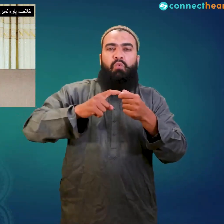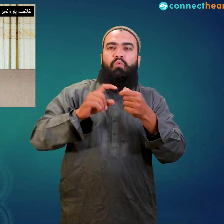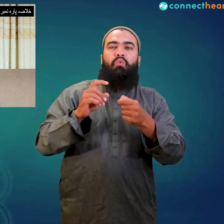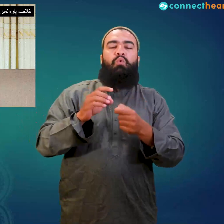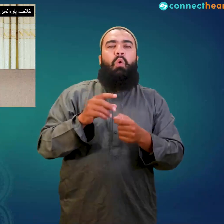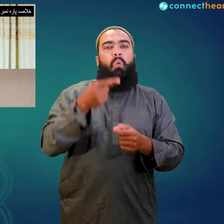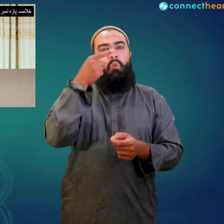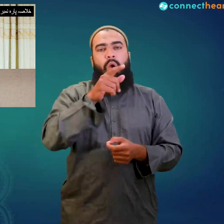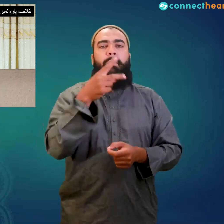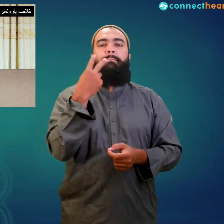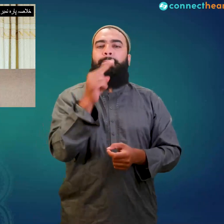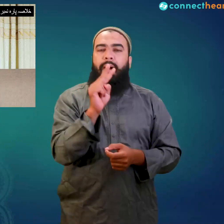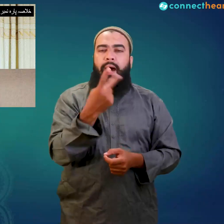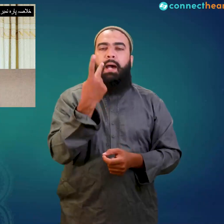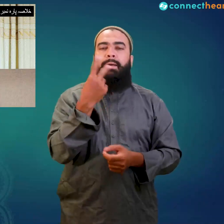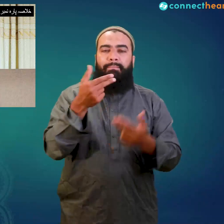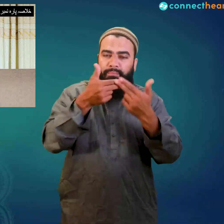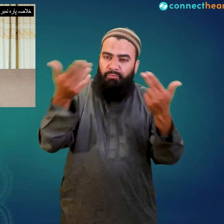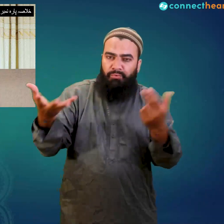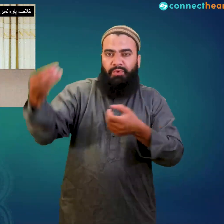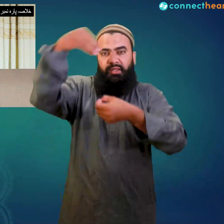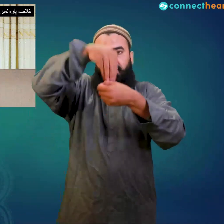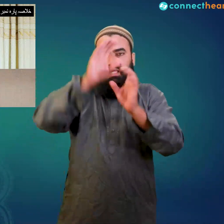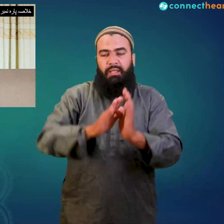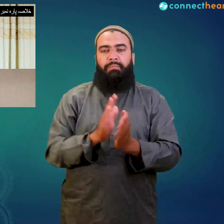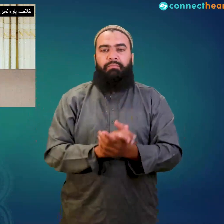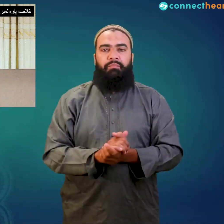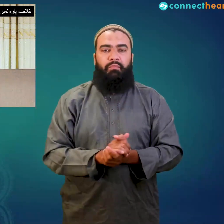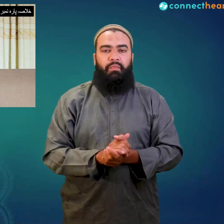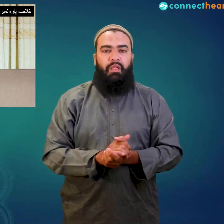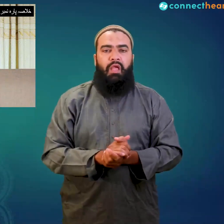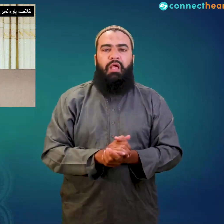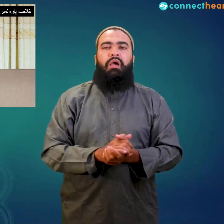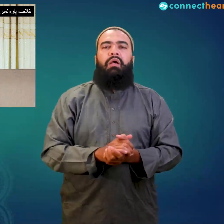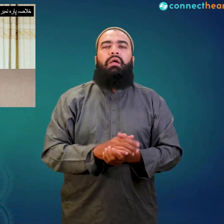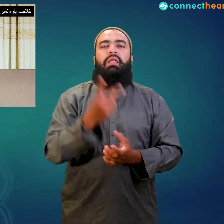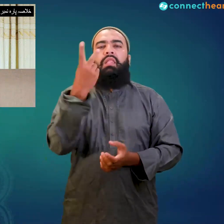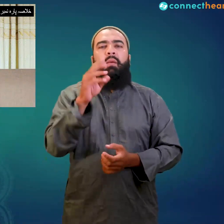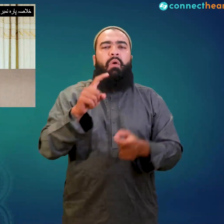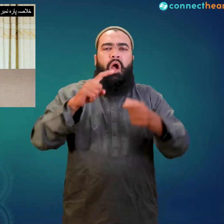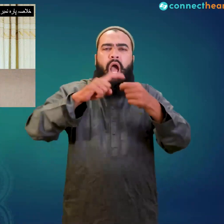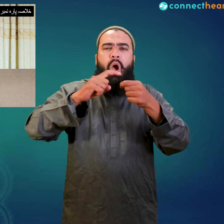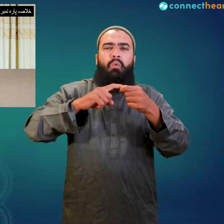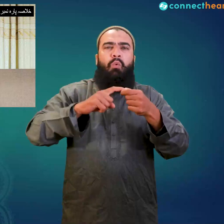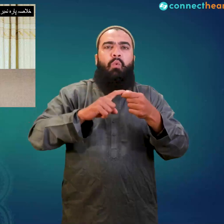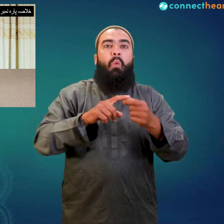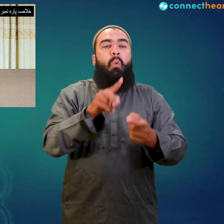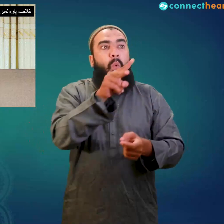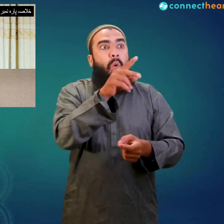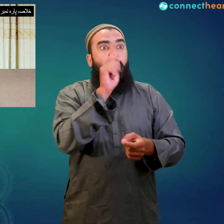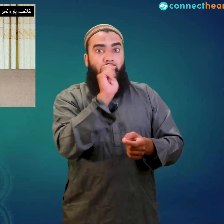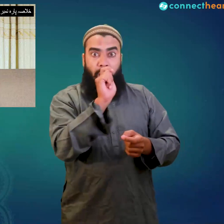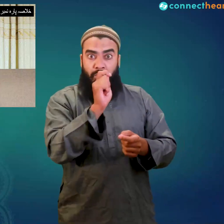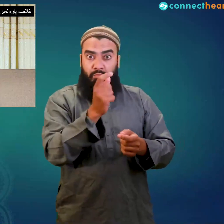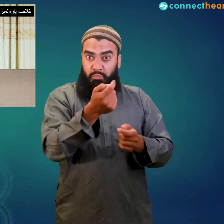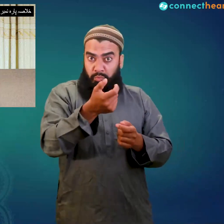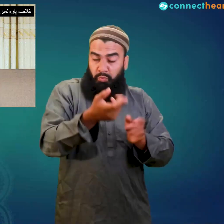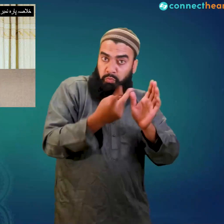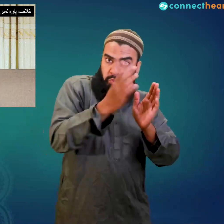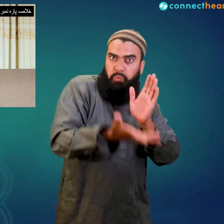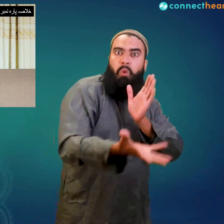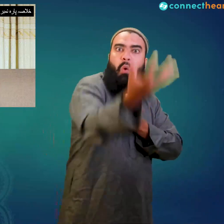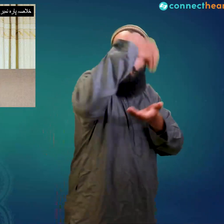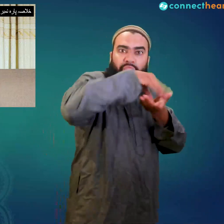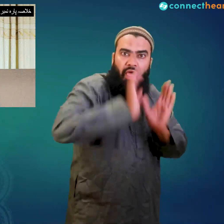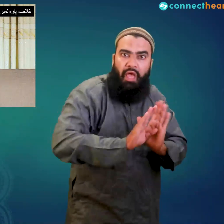کو مال و دولت حاصل ہونے کے بعد وہ نشے میں مست ہو کر اللہ کی ناشکری کرنے